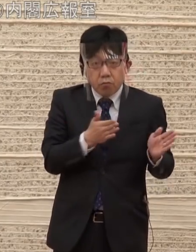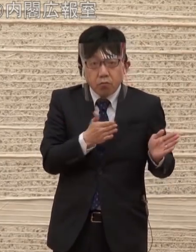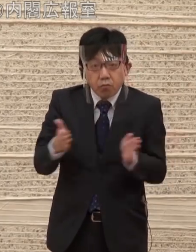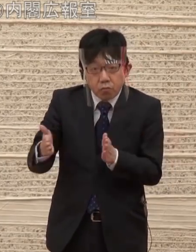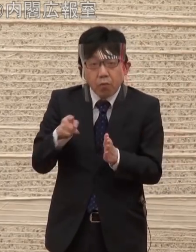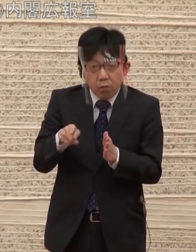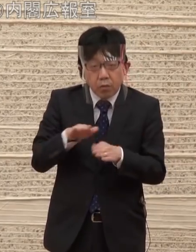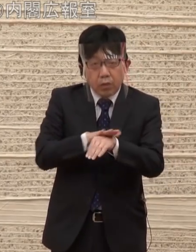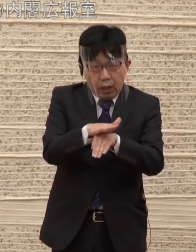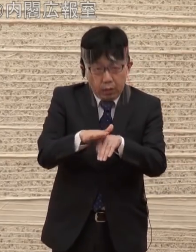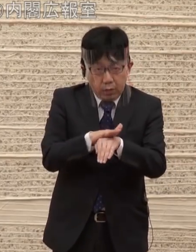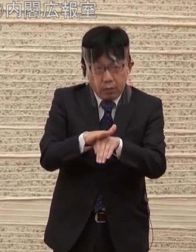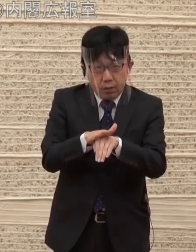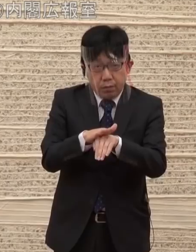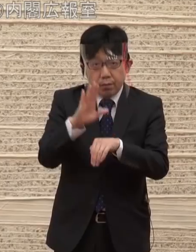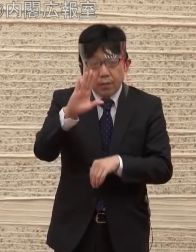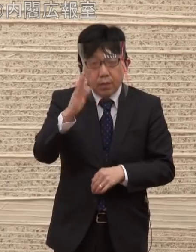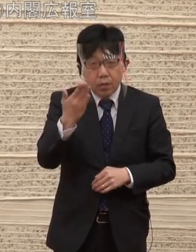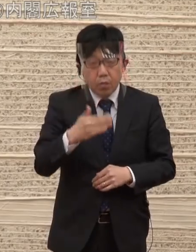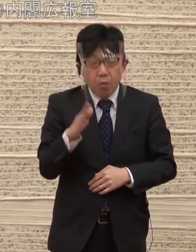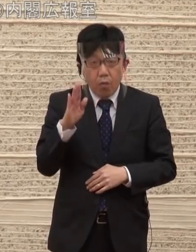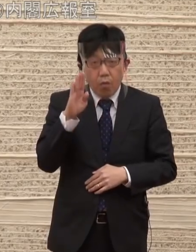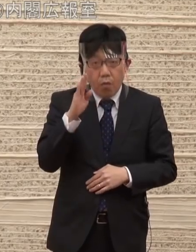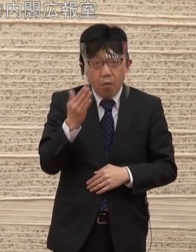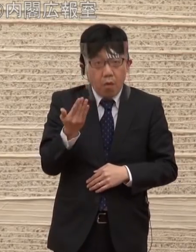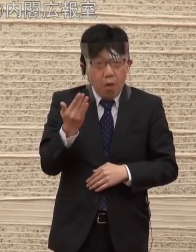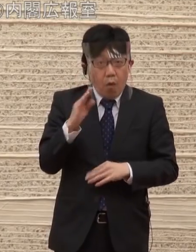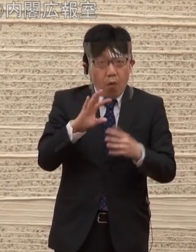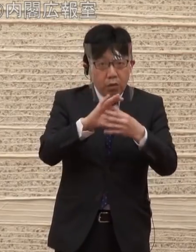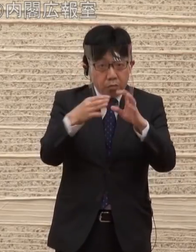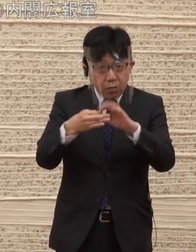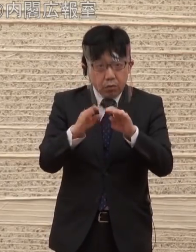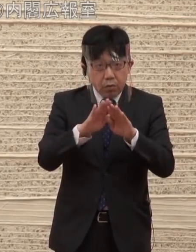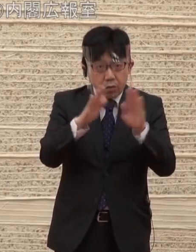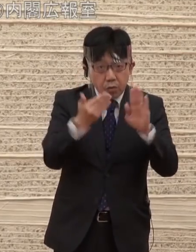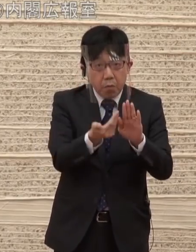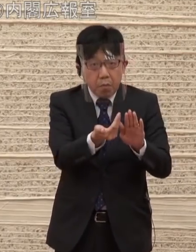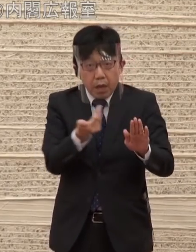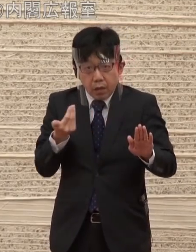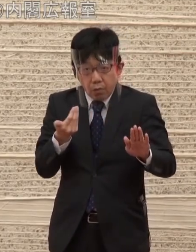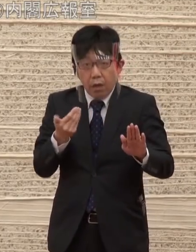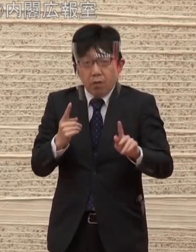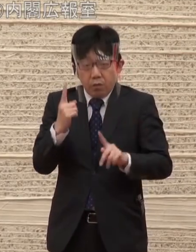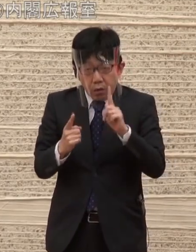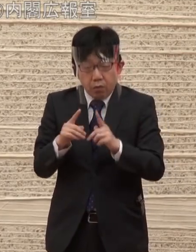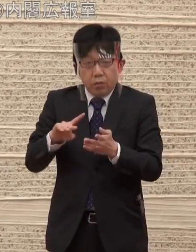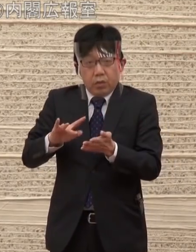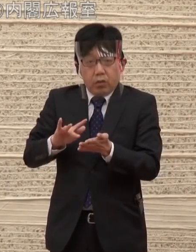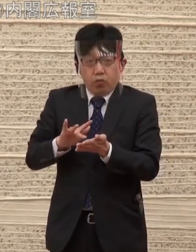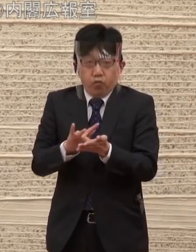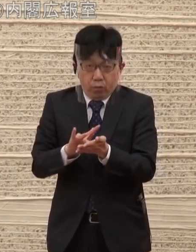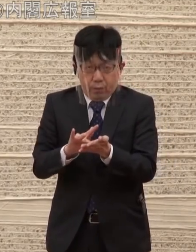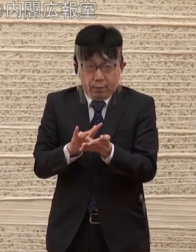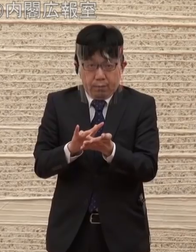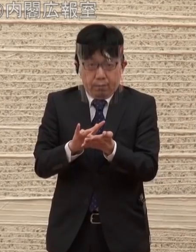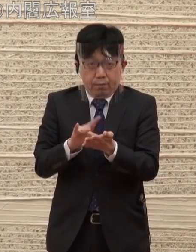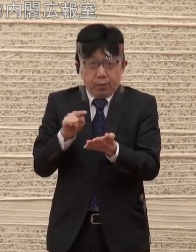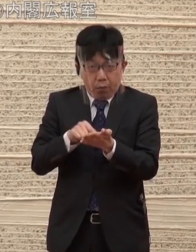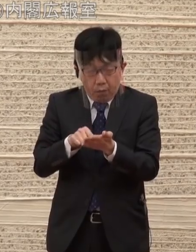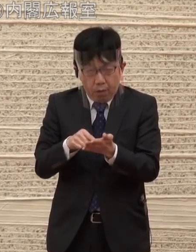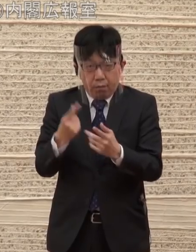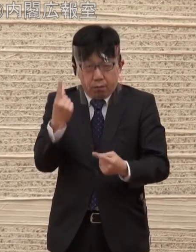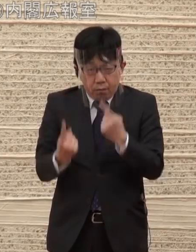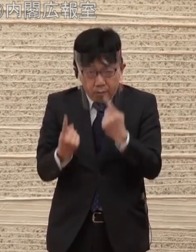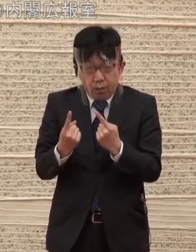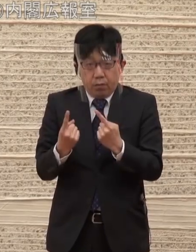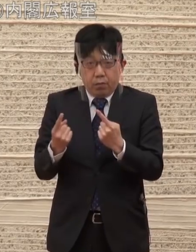重要なんですが同人です今申し上げましたようにオリンピックを開催する上において治療薬ワクチンも極めてまあ重要であるというふうに考えて